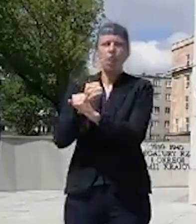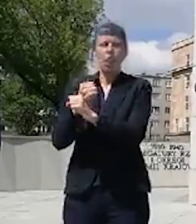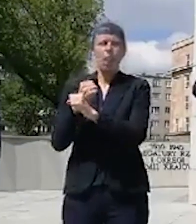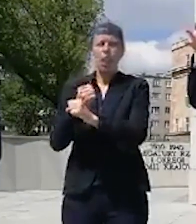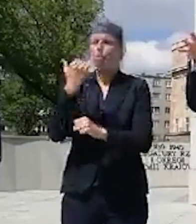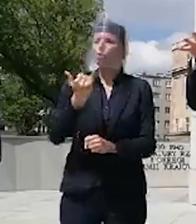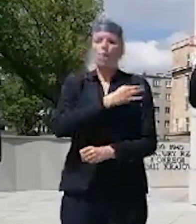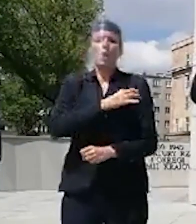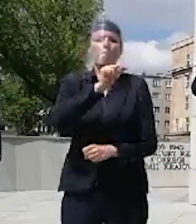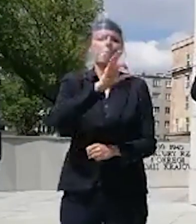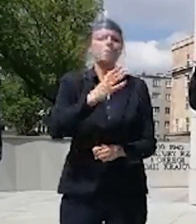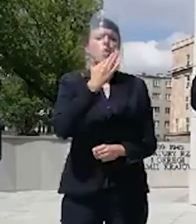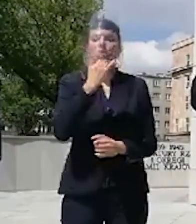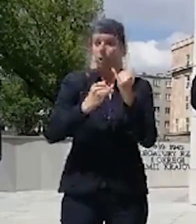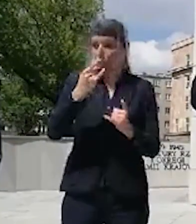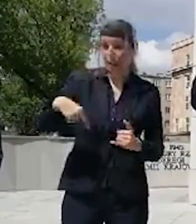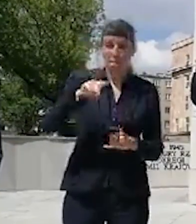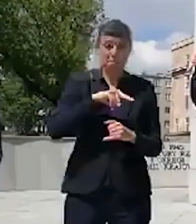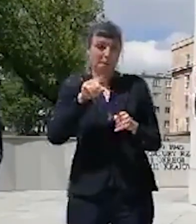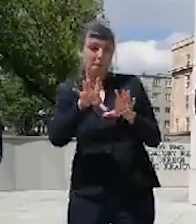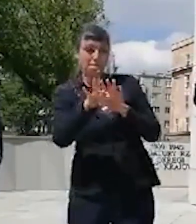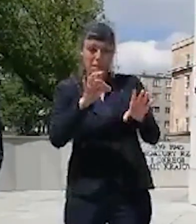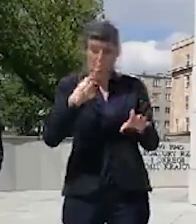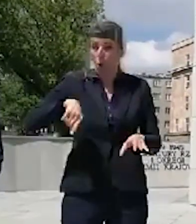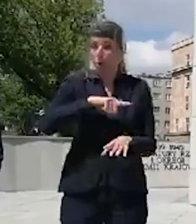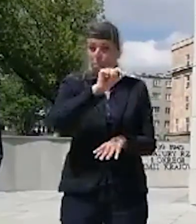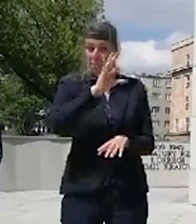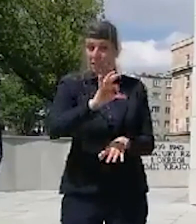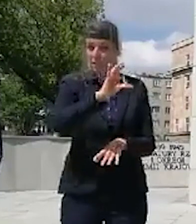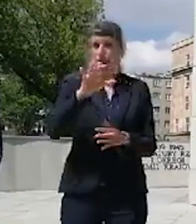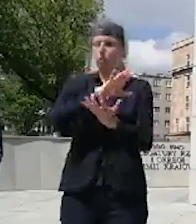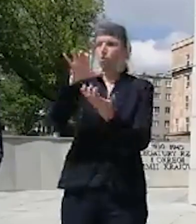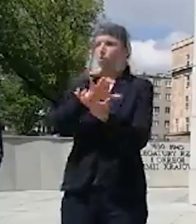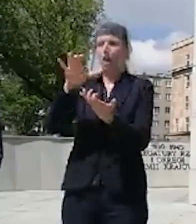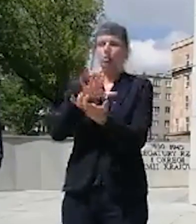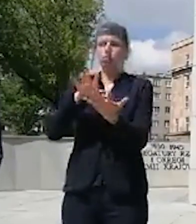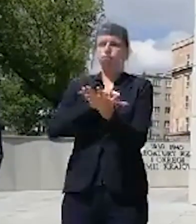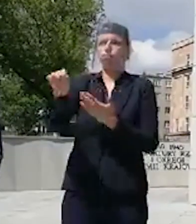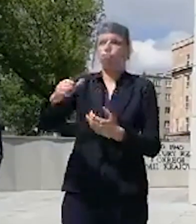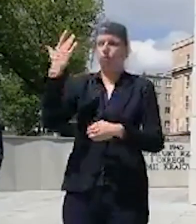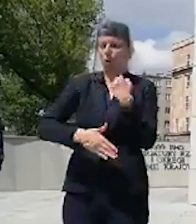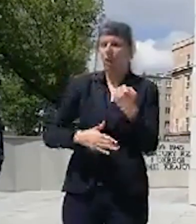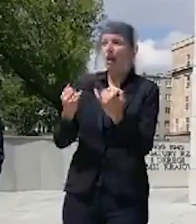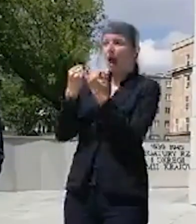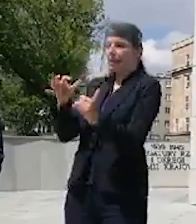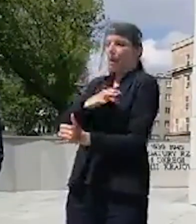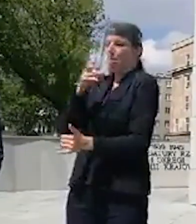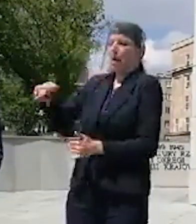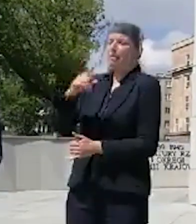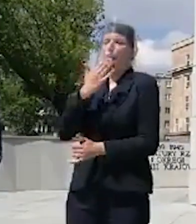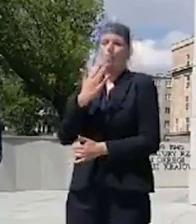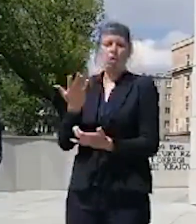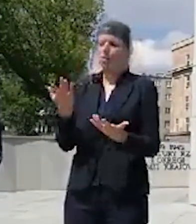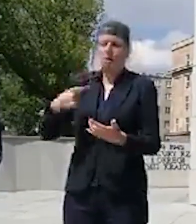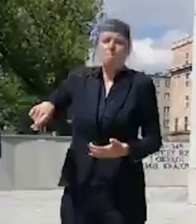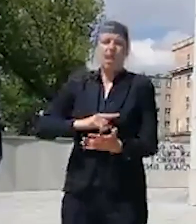nie wybierzecie, to koniec świata, wszystko zniknie, a z drugiej strony przez niektóre partie opozycyjne, które mówią, ale tylko my i jak nie z